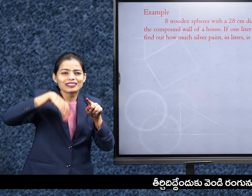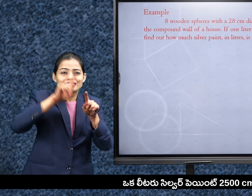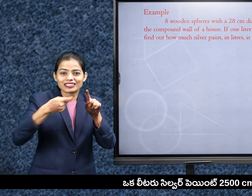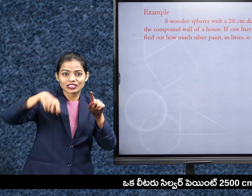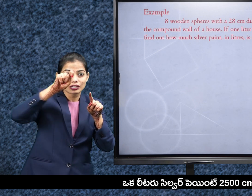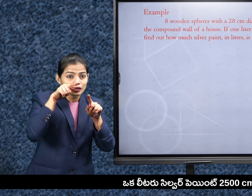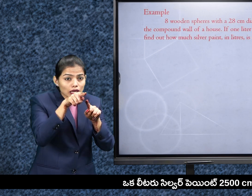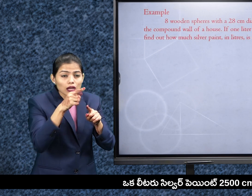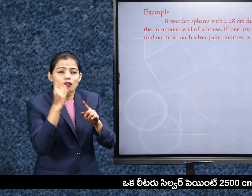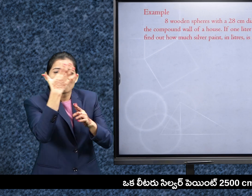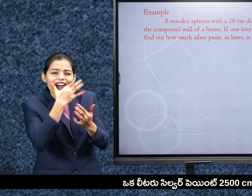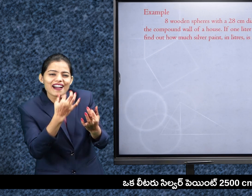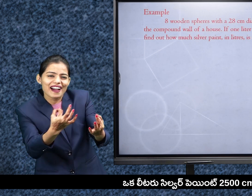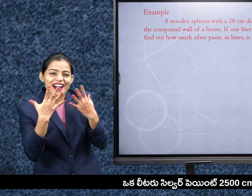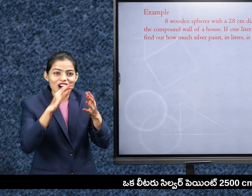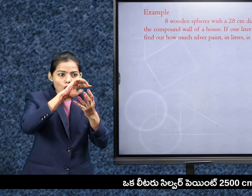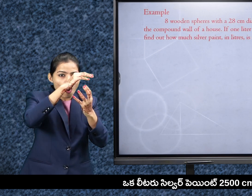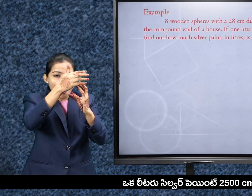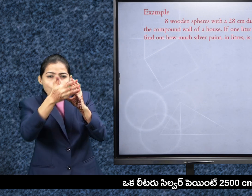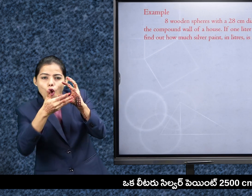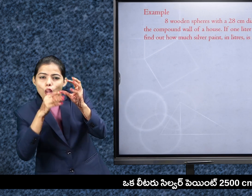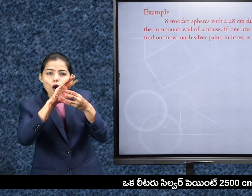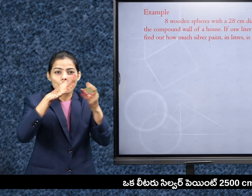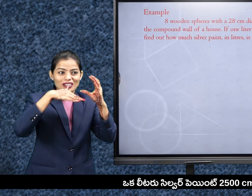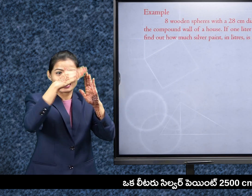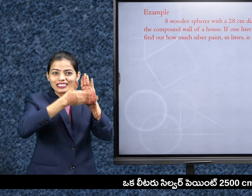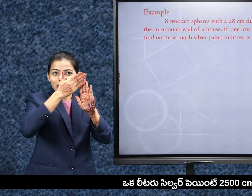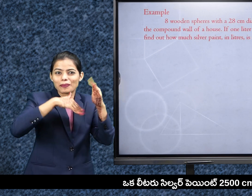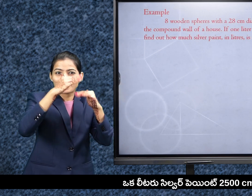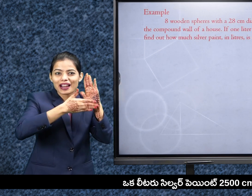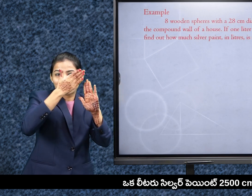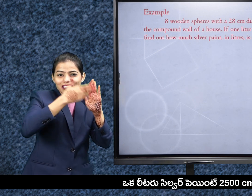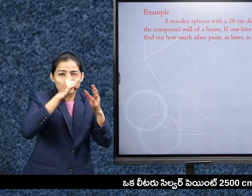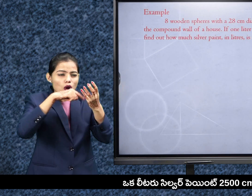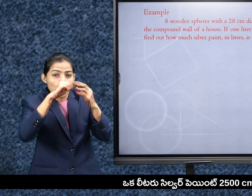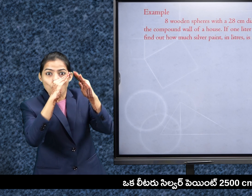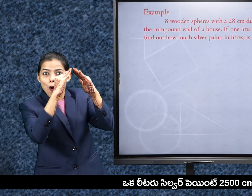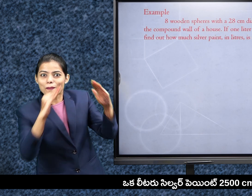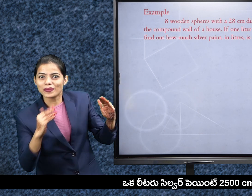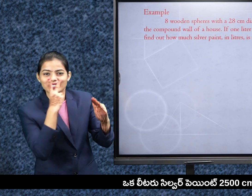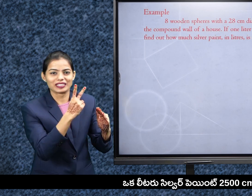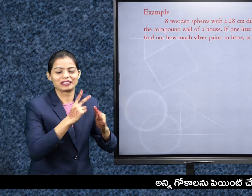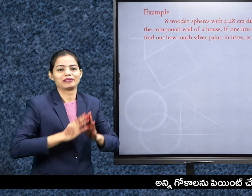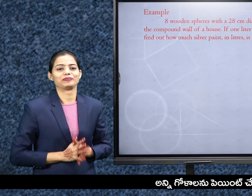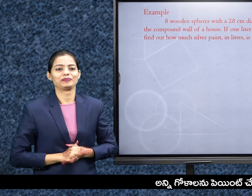1 లీటర్ సిల్వర్ పెయింట్ 2500 సెంటీమీటర్ స్క్వేర్ విస్తీర్ణంలో ఉంటే అన్ని